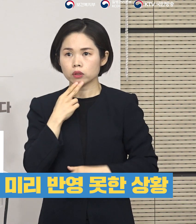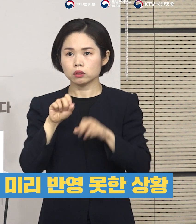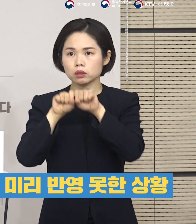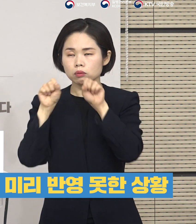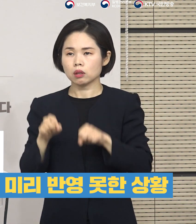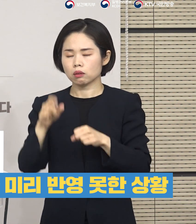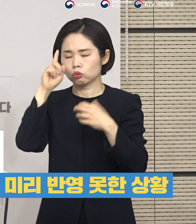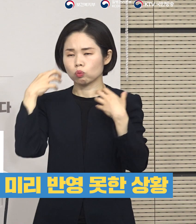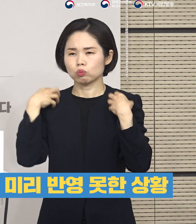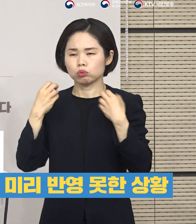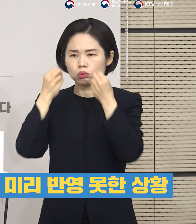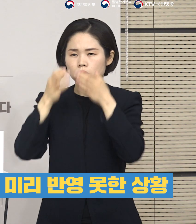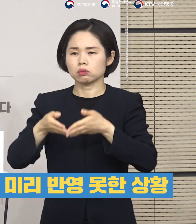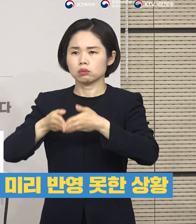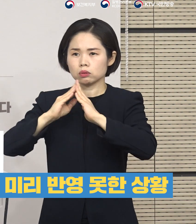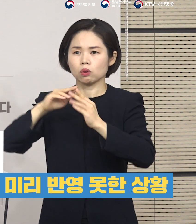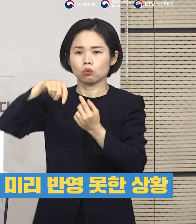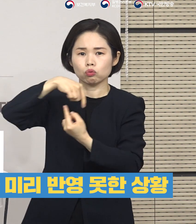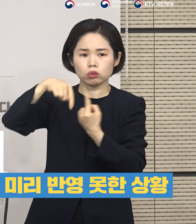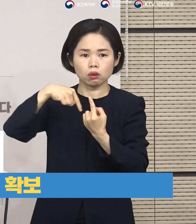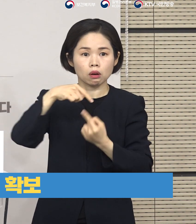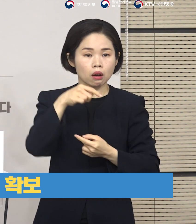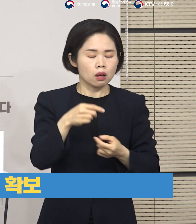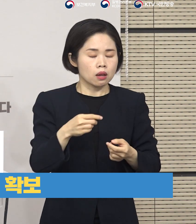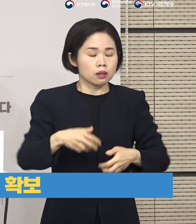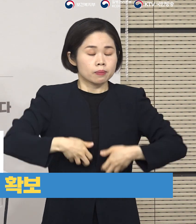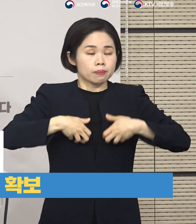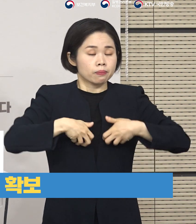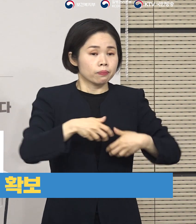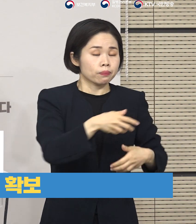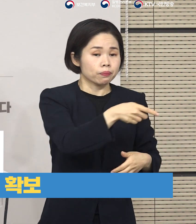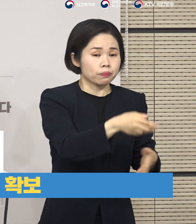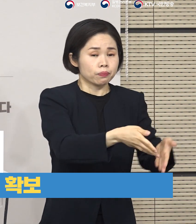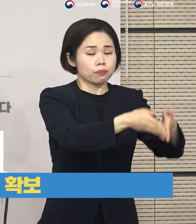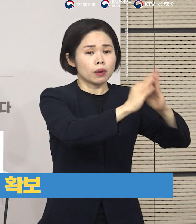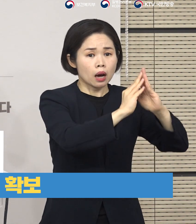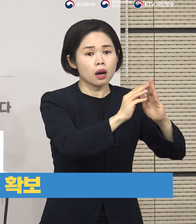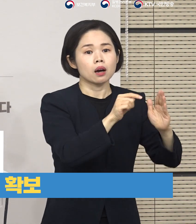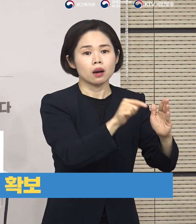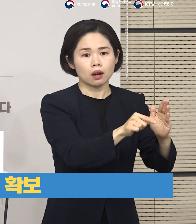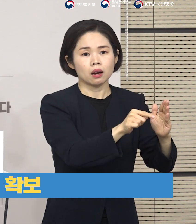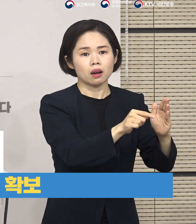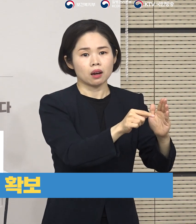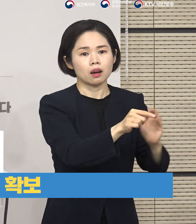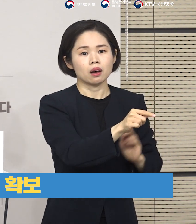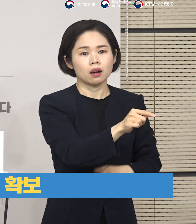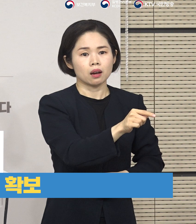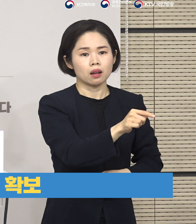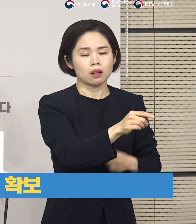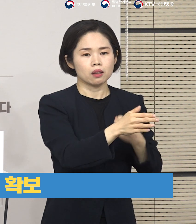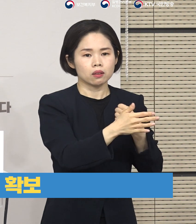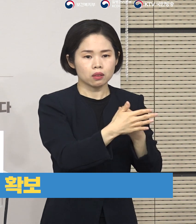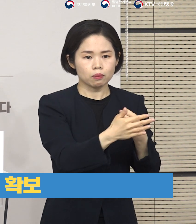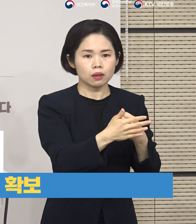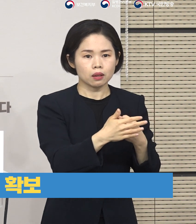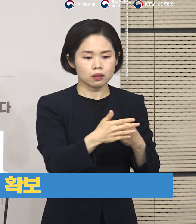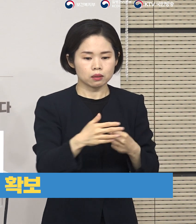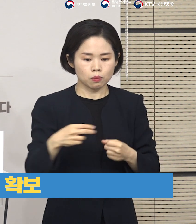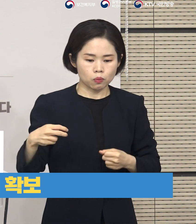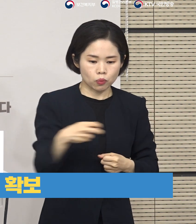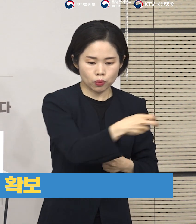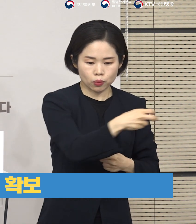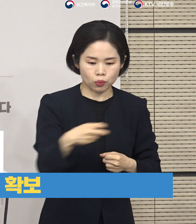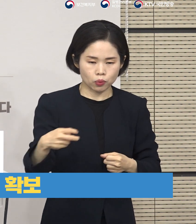정부가 설치를 하고 운영을 했던 것이었기 때문에 그래서 불가피하게 이 예산, 이 소요된 비용에 대한 지급 문제는